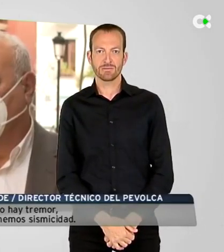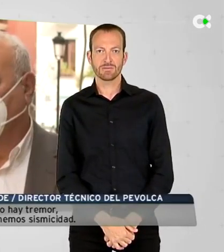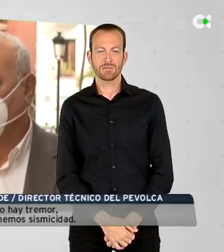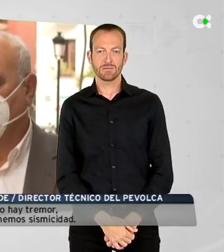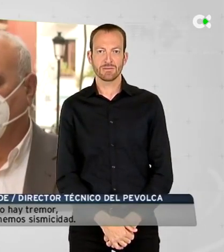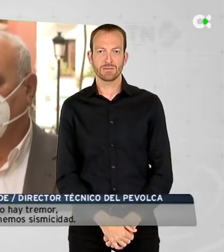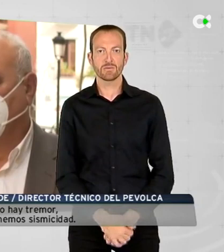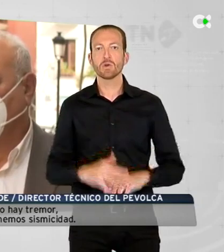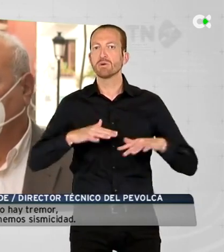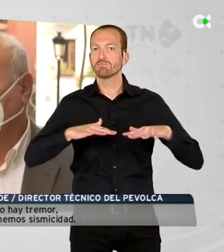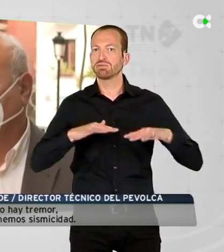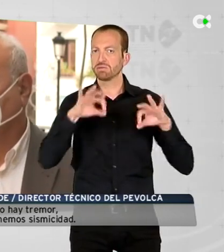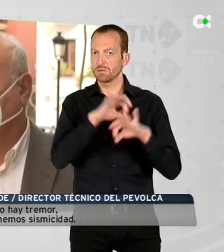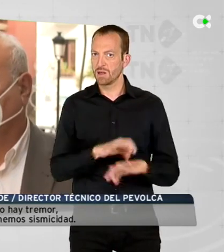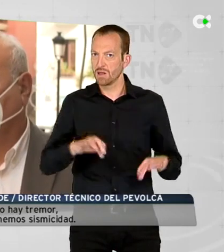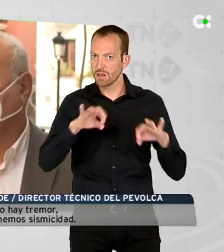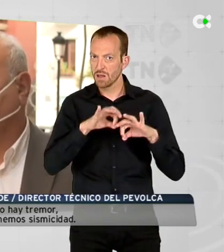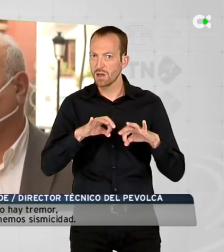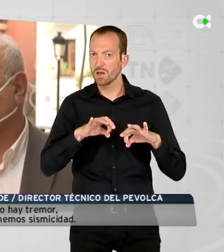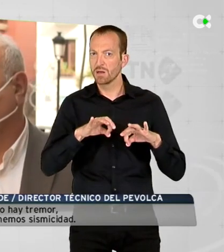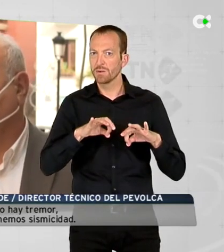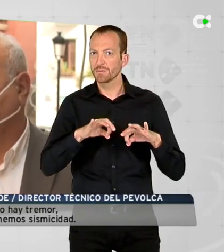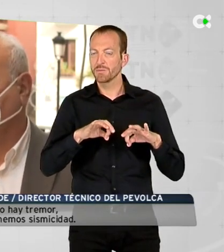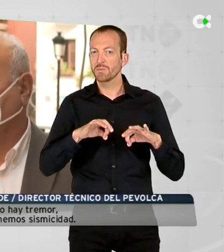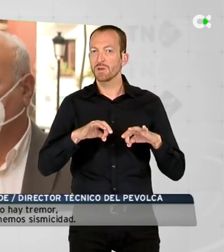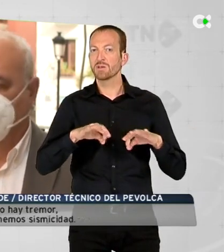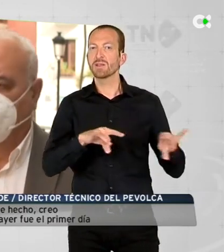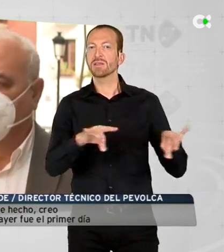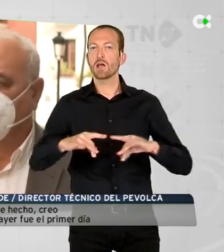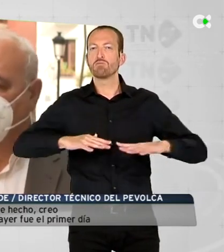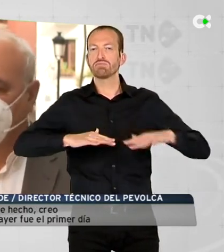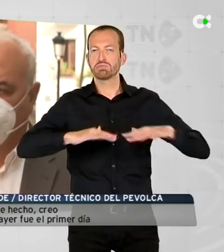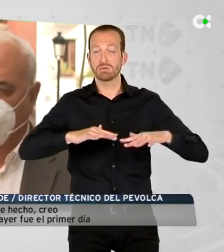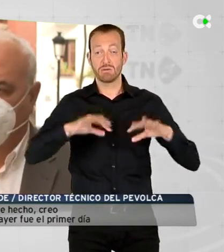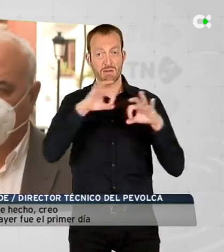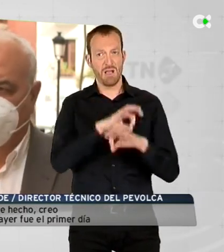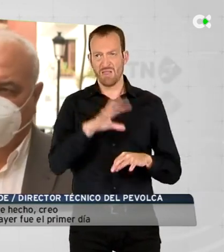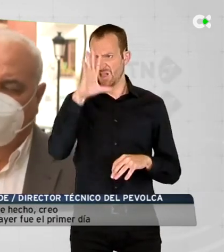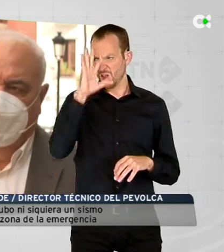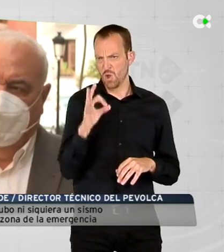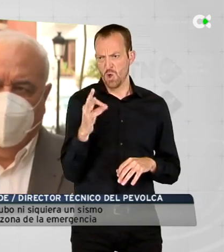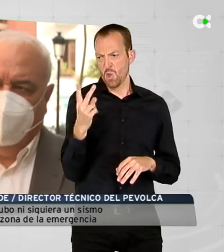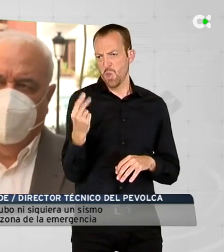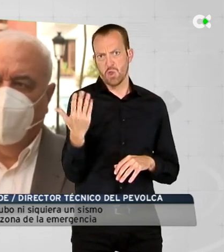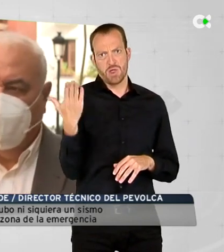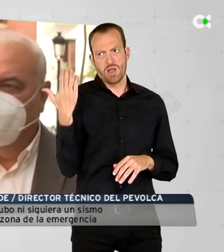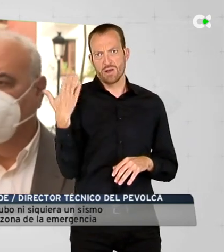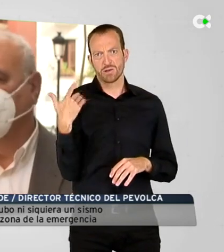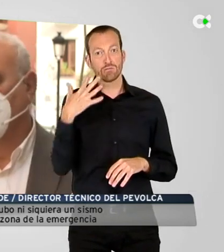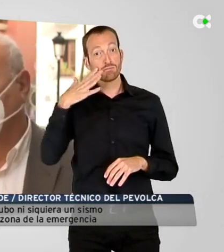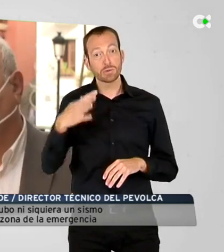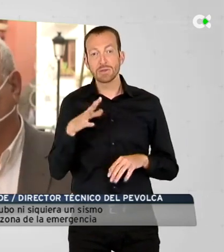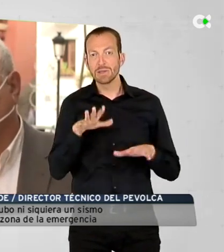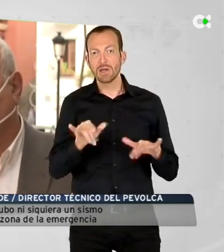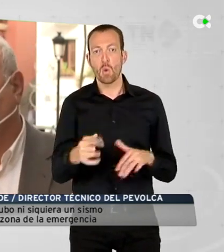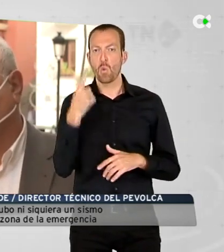No hay trémor, no tenemos sismicidad. De hecho, creo que anteayer fue el primer día en que no hubo ni